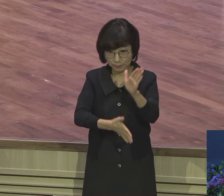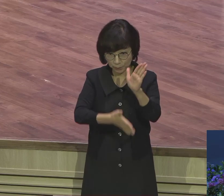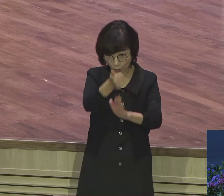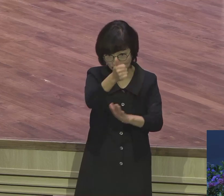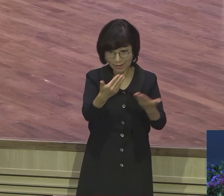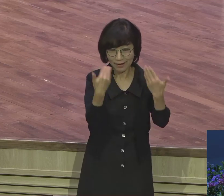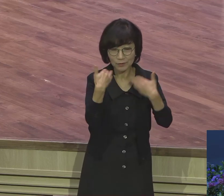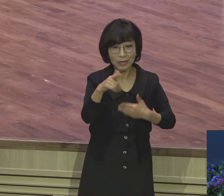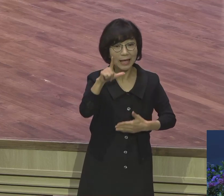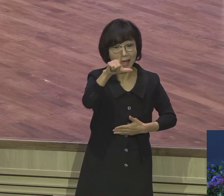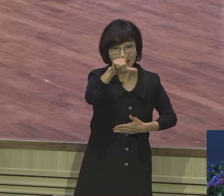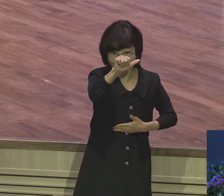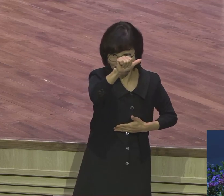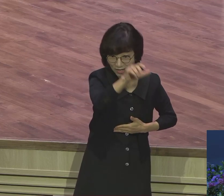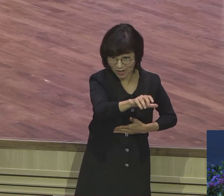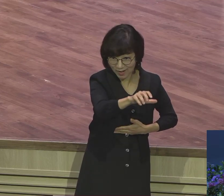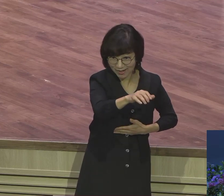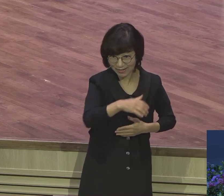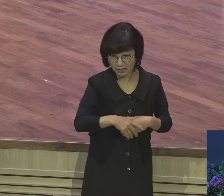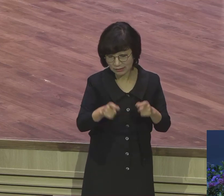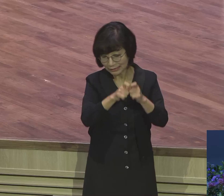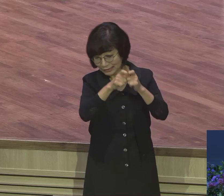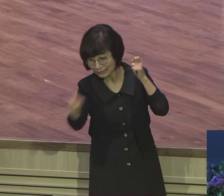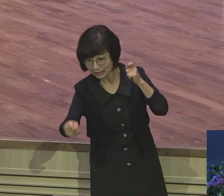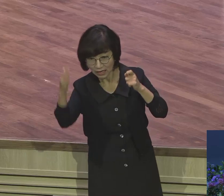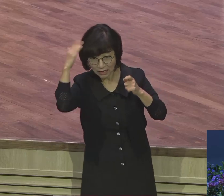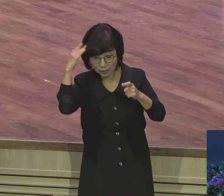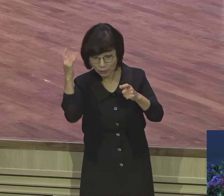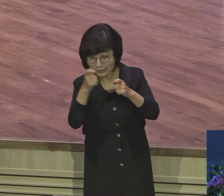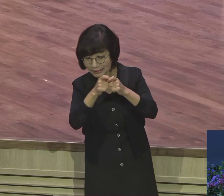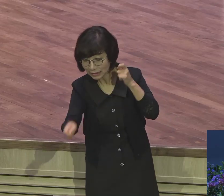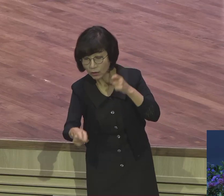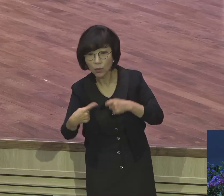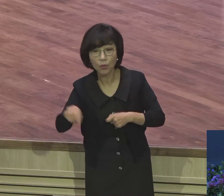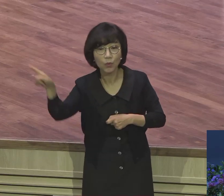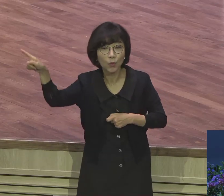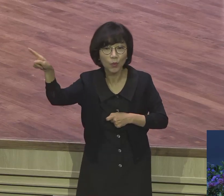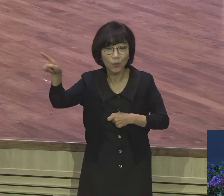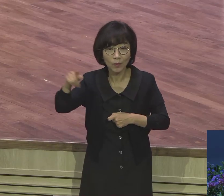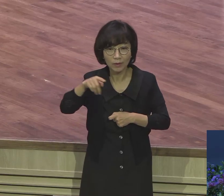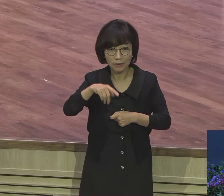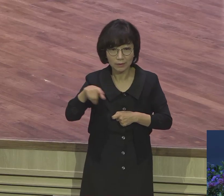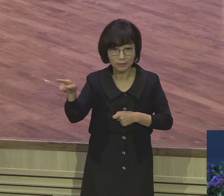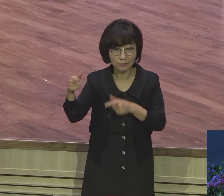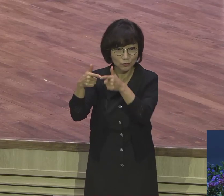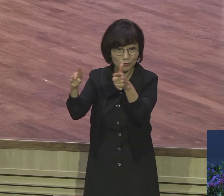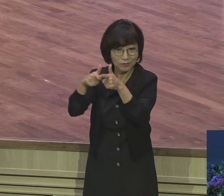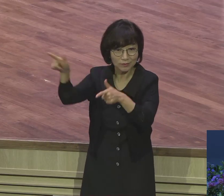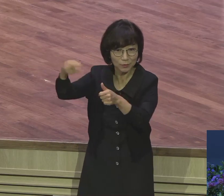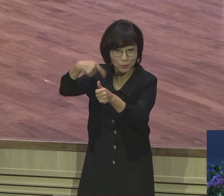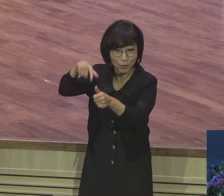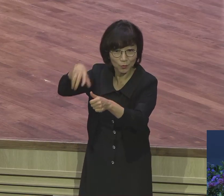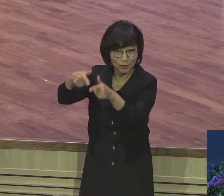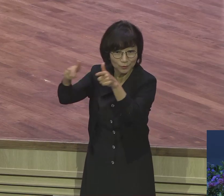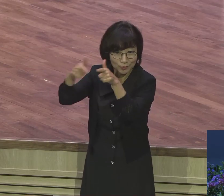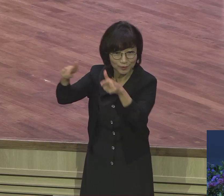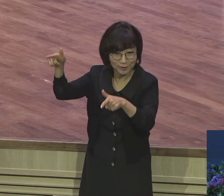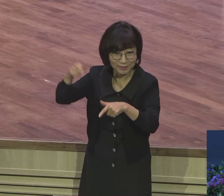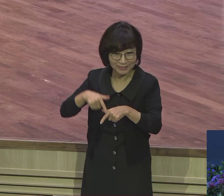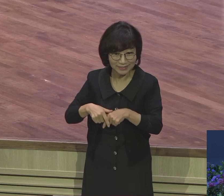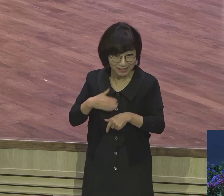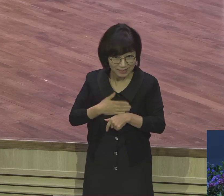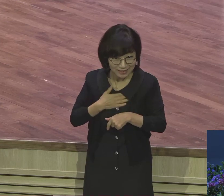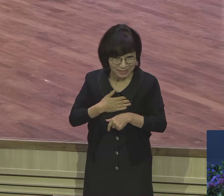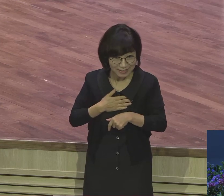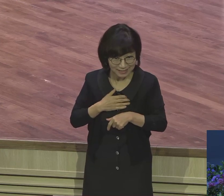저 육청 교육과 육청이 있어도 안 와요. 가까이 있는데도 다 재미있는 사람들이야. 우리